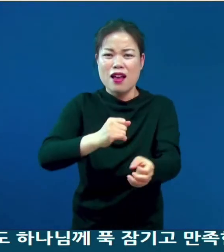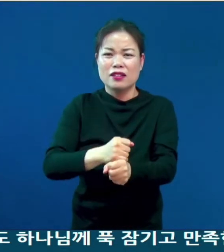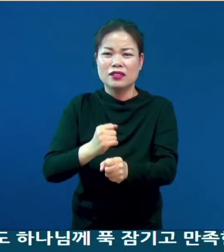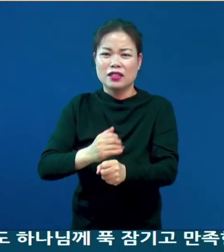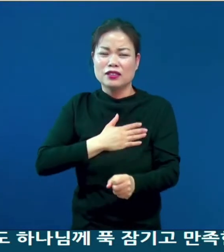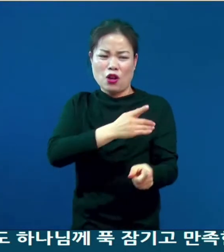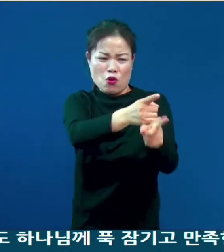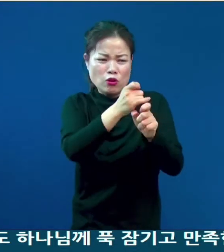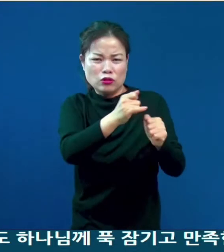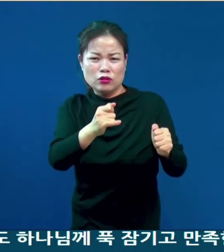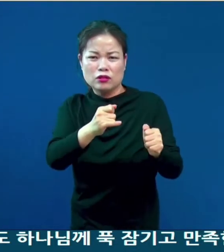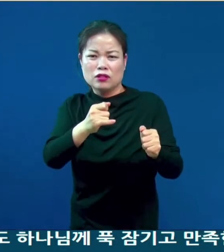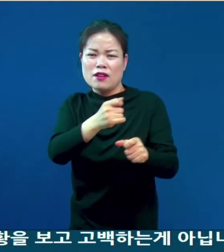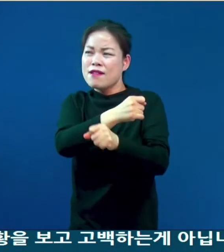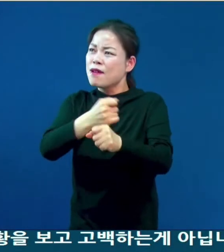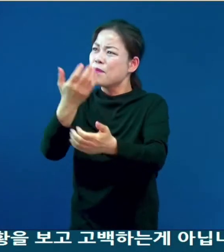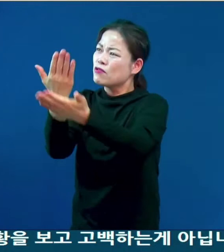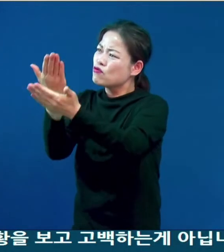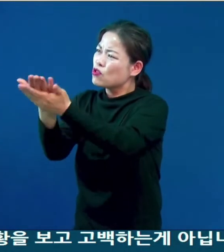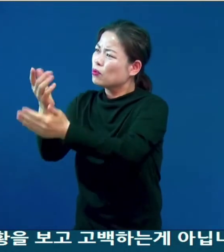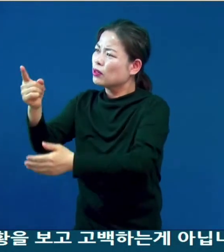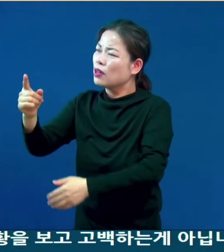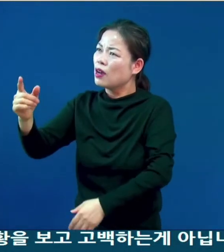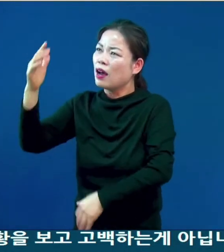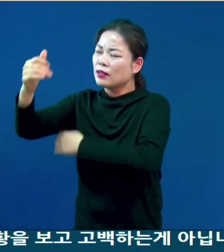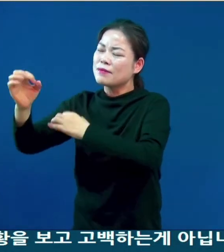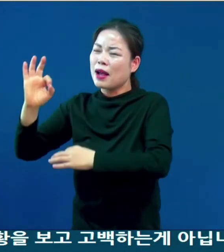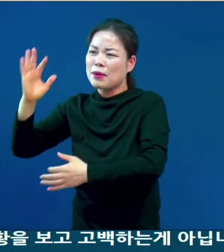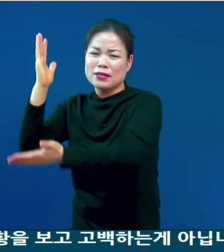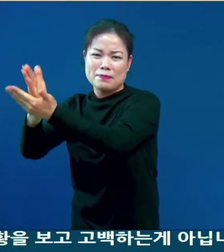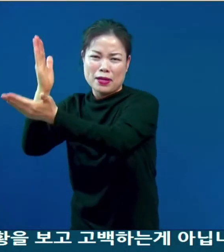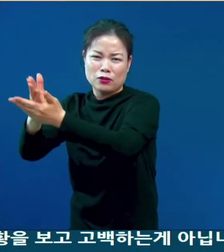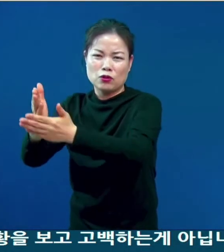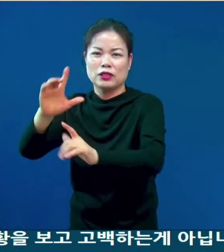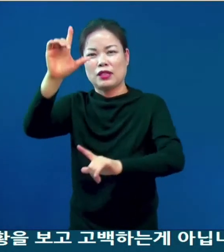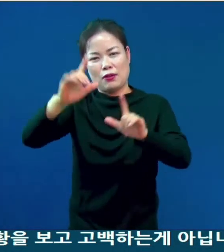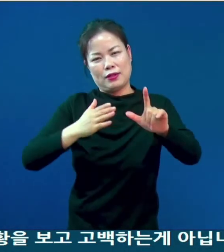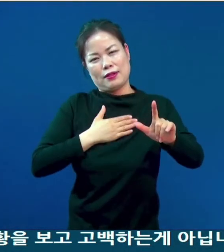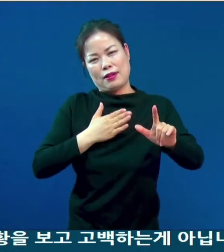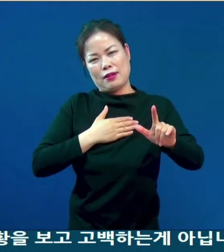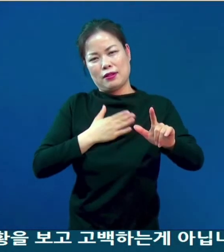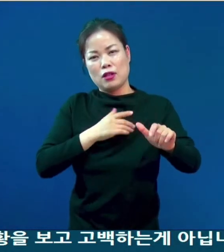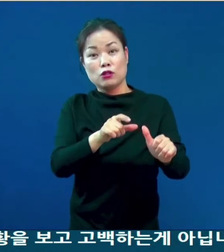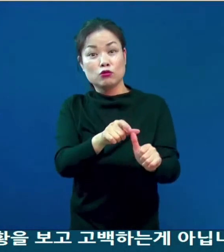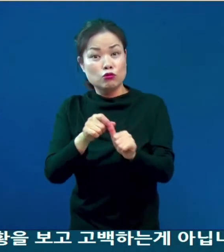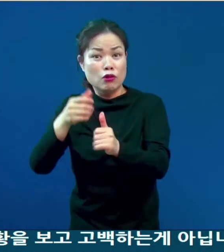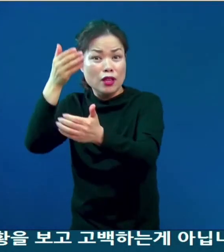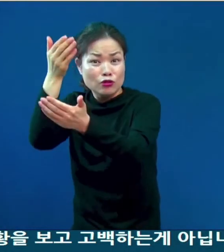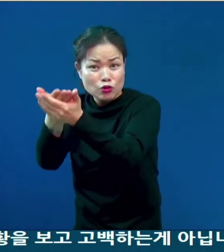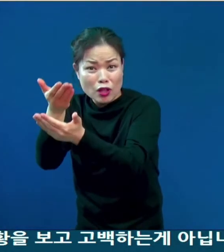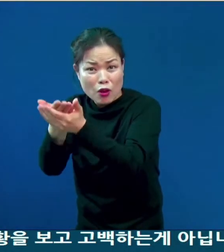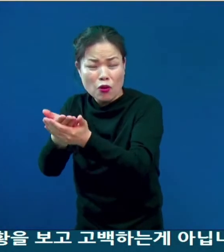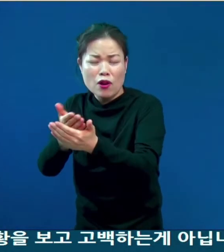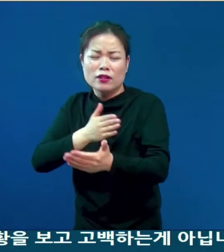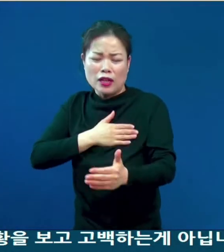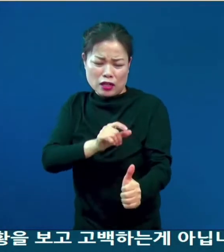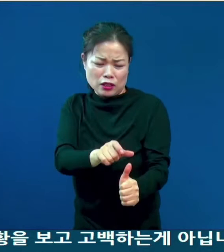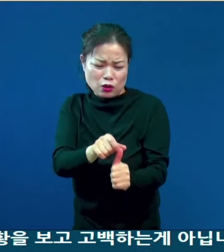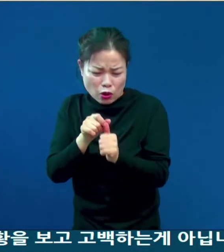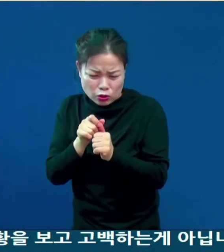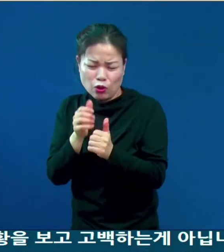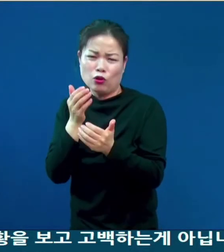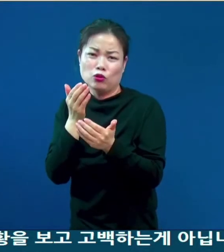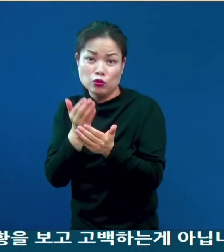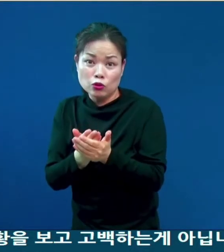제 원수를 갚아 주십시오. 하나님 가만 계시지 마시고 이 상황에서 나를 구원해 주십시오. 나를 건져